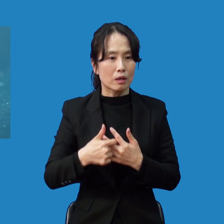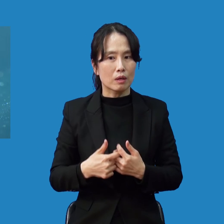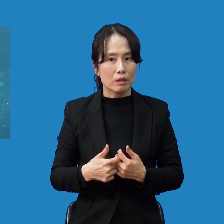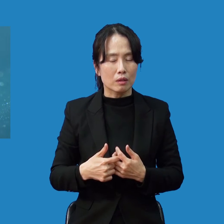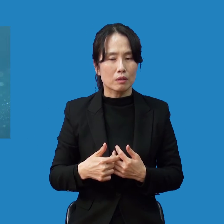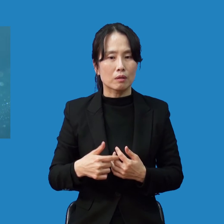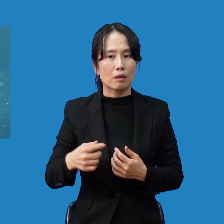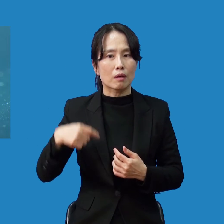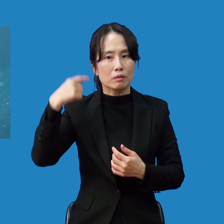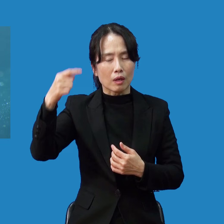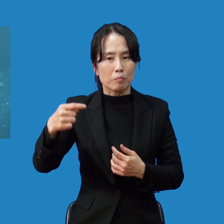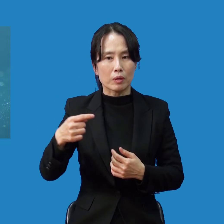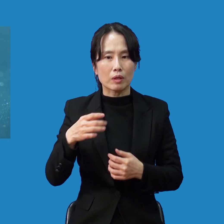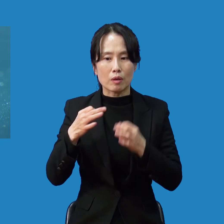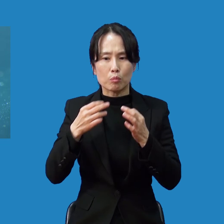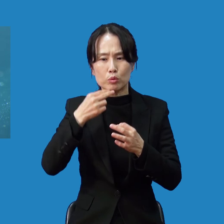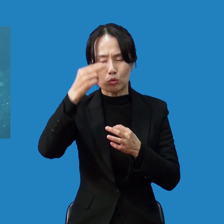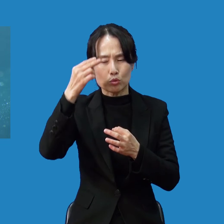그렇게 얘기를 했습니다.